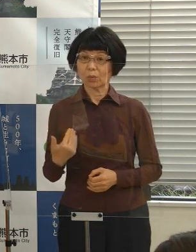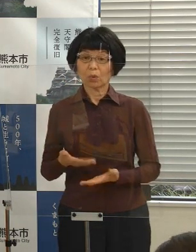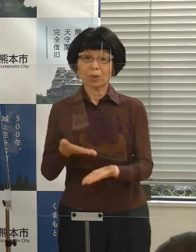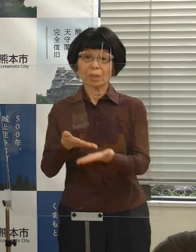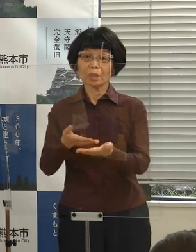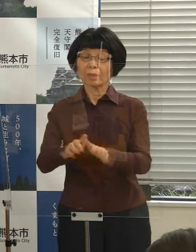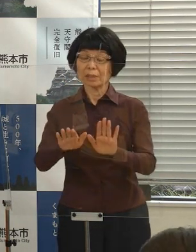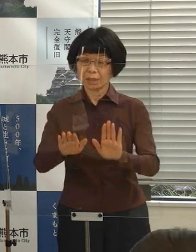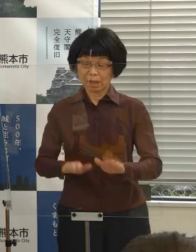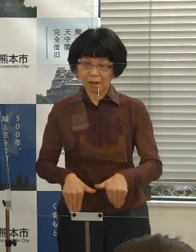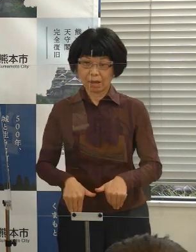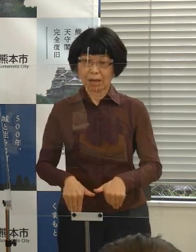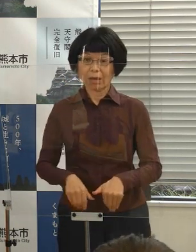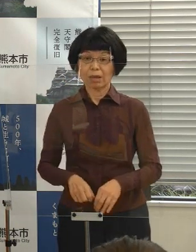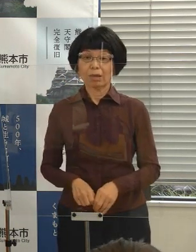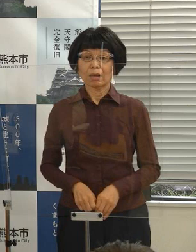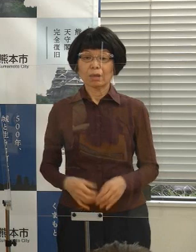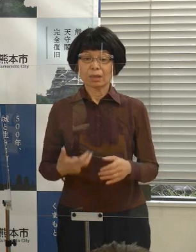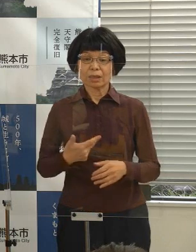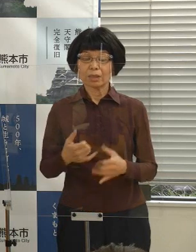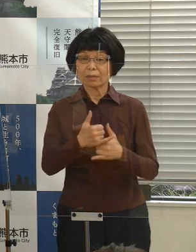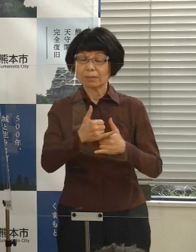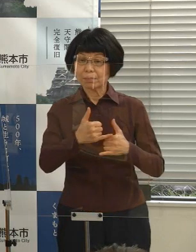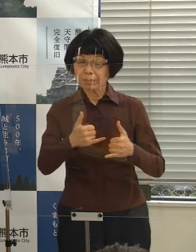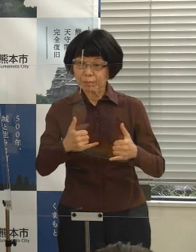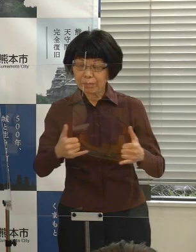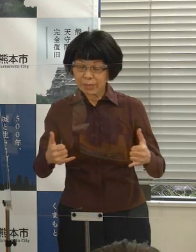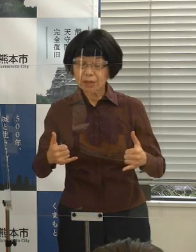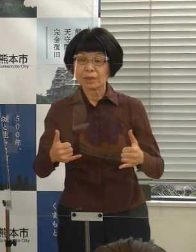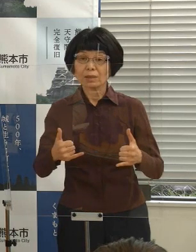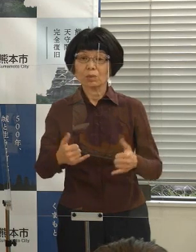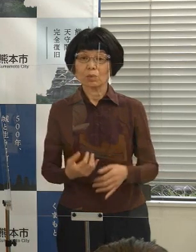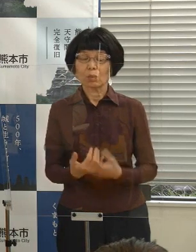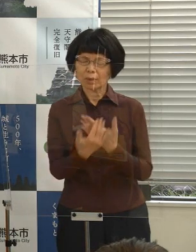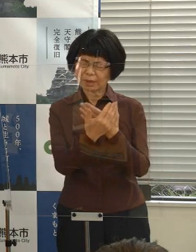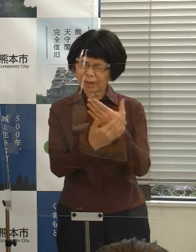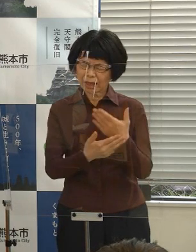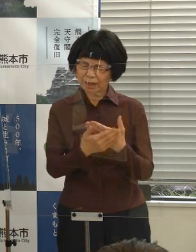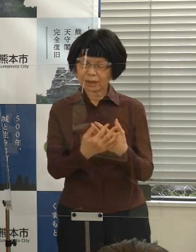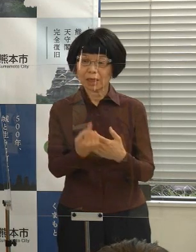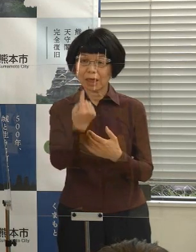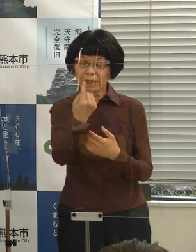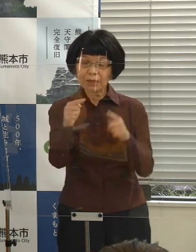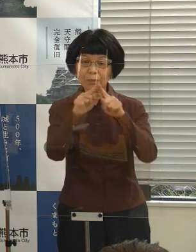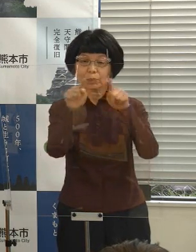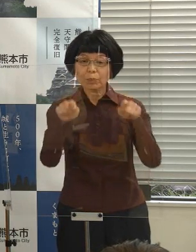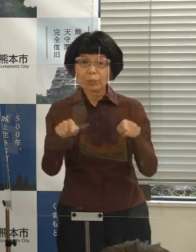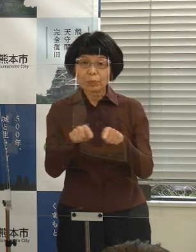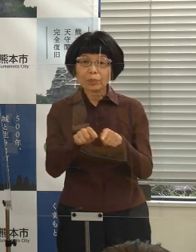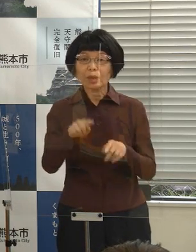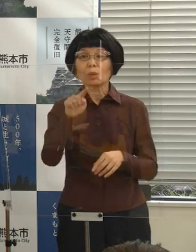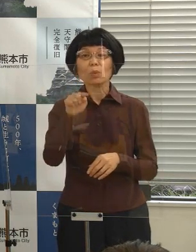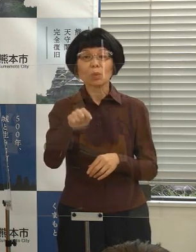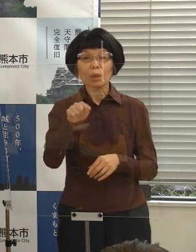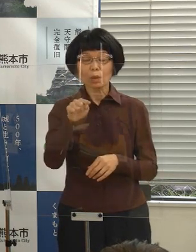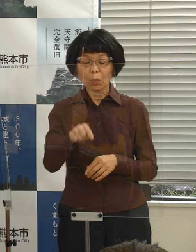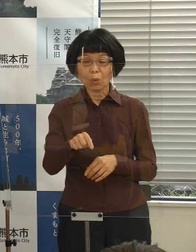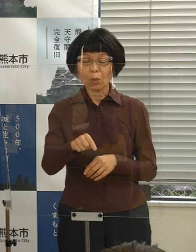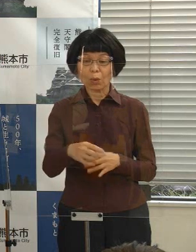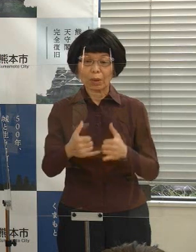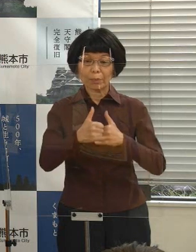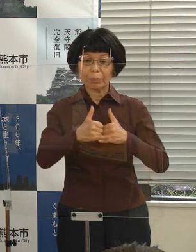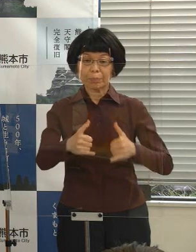な一票のに込まられたこの民意をですね、正しく反映できないということは、これは民主